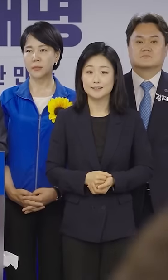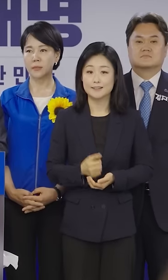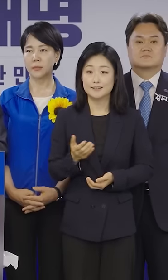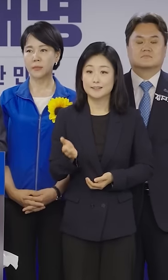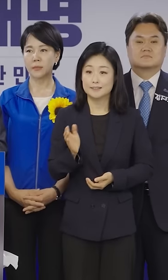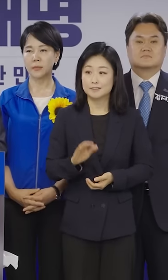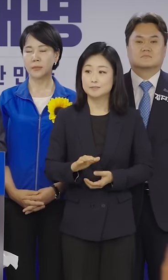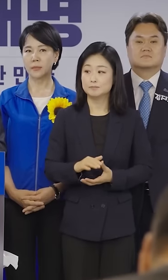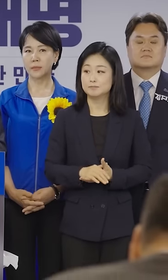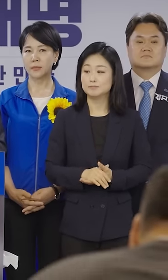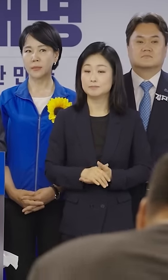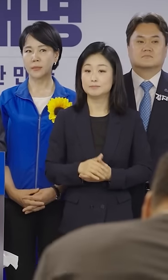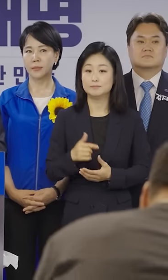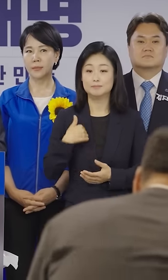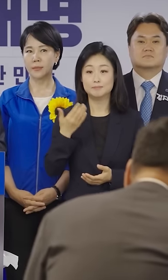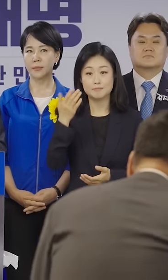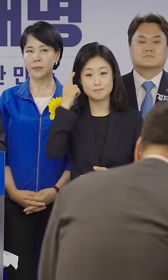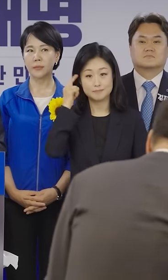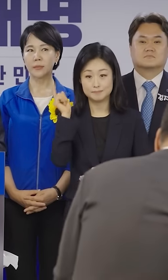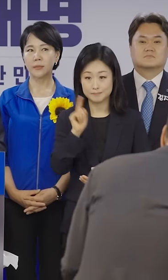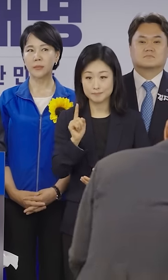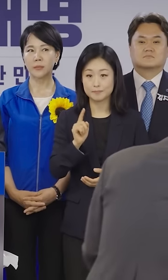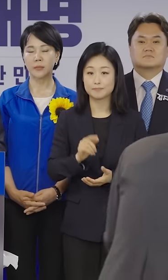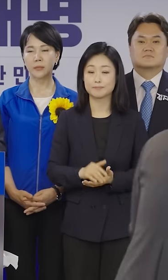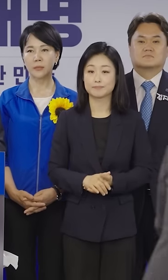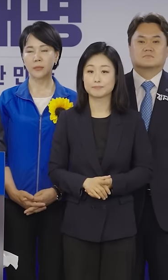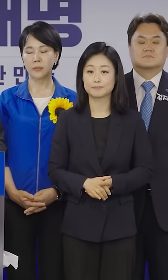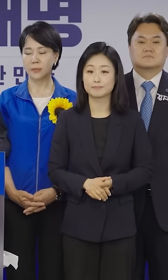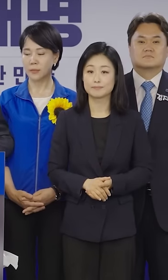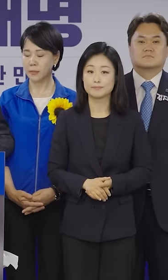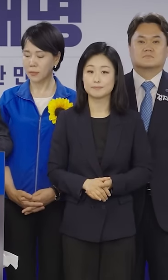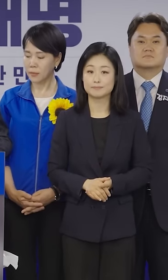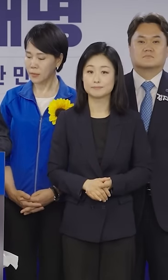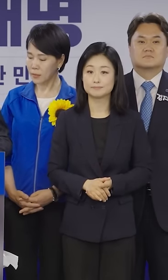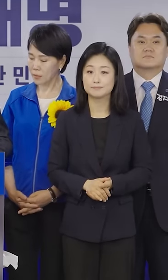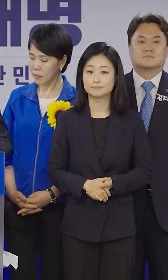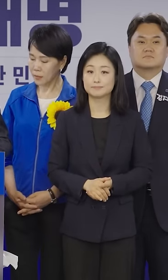같은데 제 원론적인 말씀을 좀 드리면 그렇습니다.